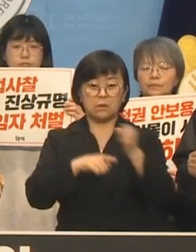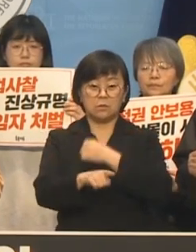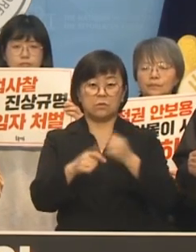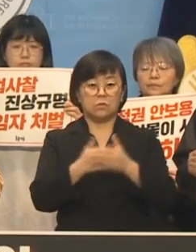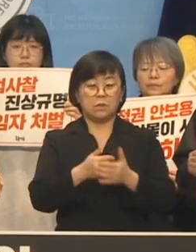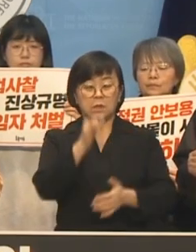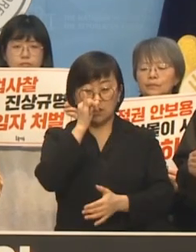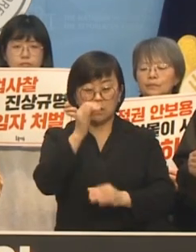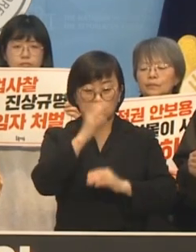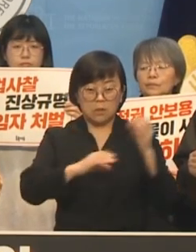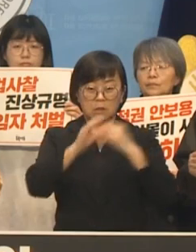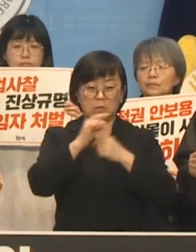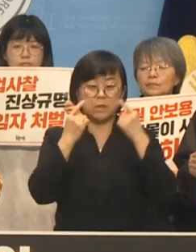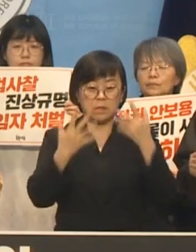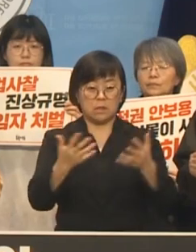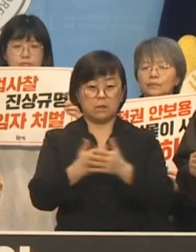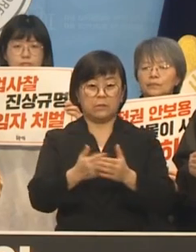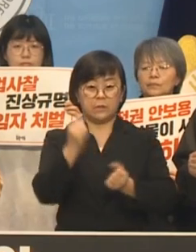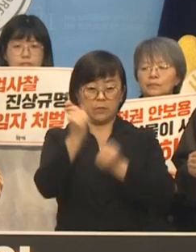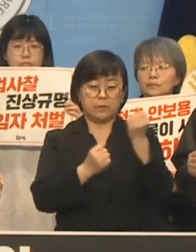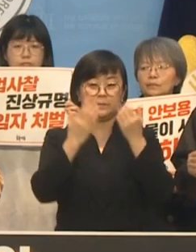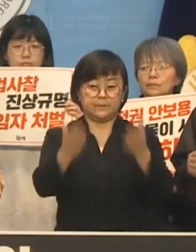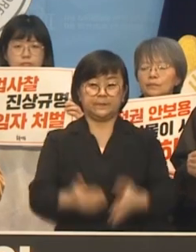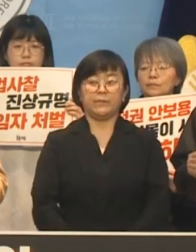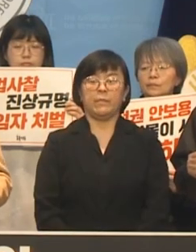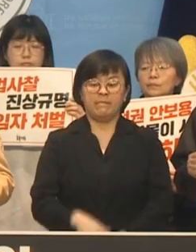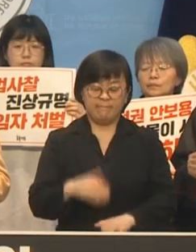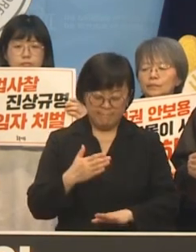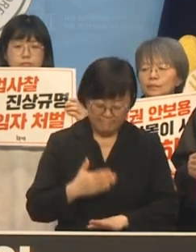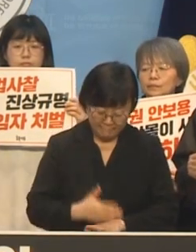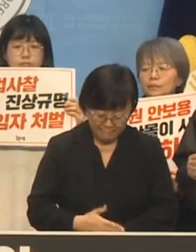추가되고 있다는 점 확실하게 말씀드리겠습니다. 고맙습니다.